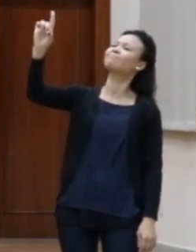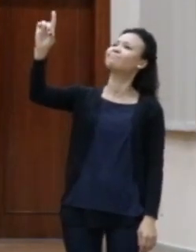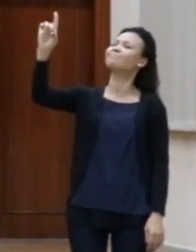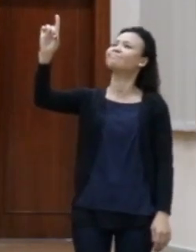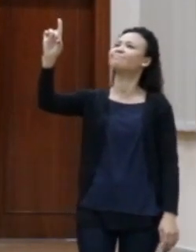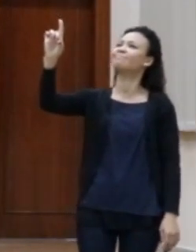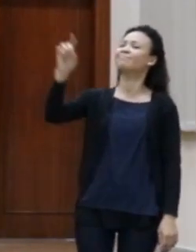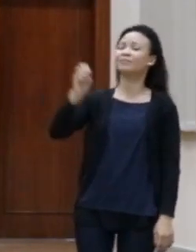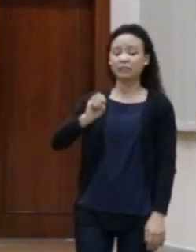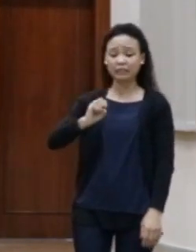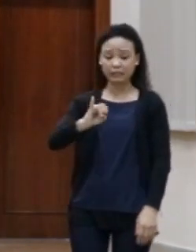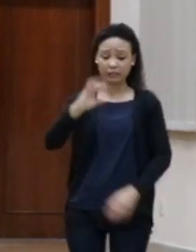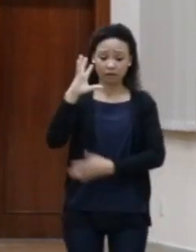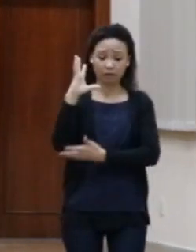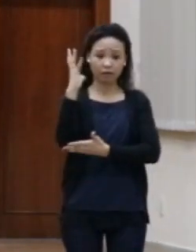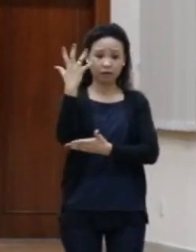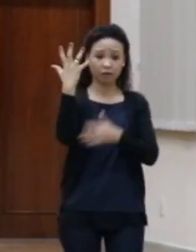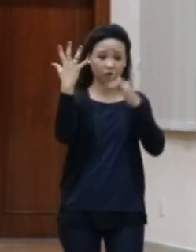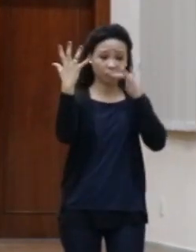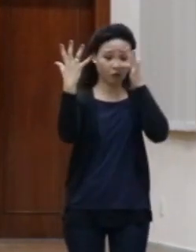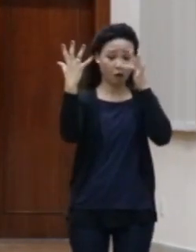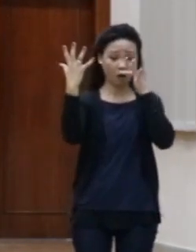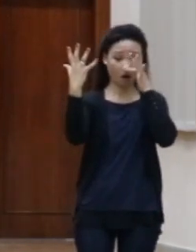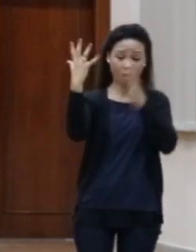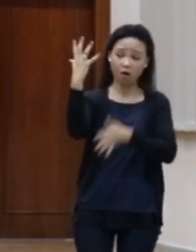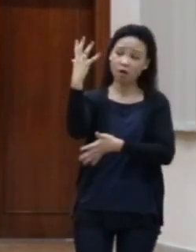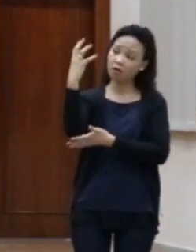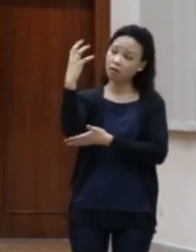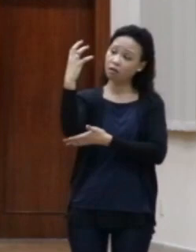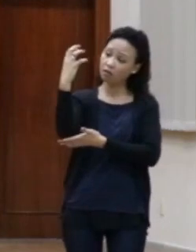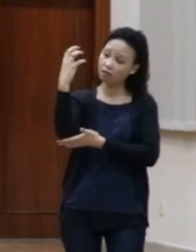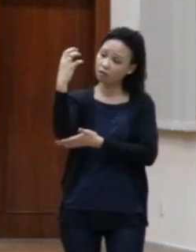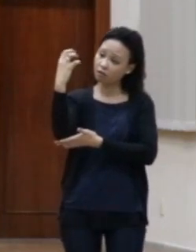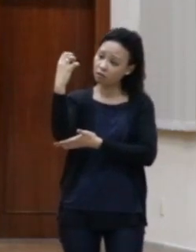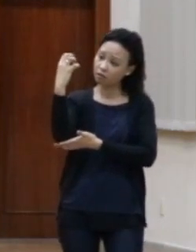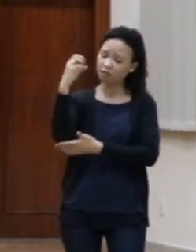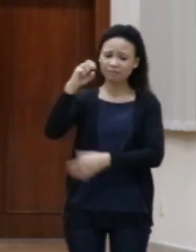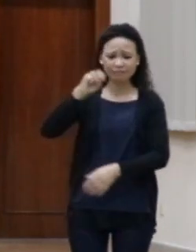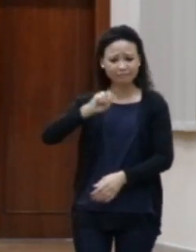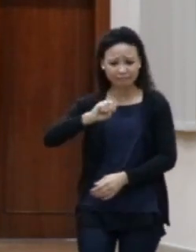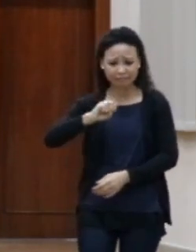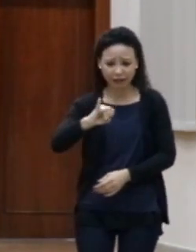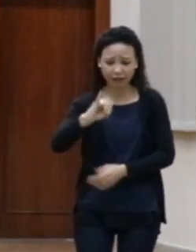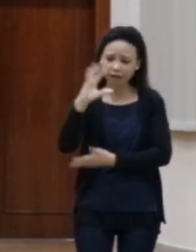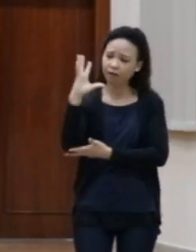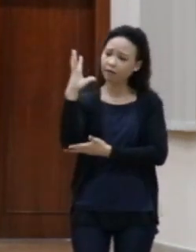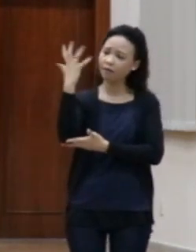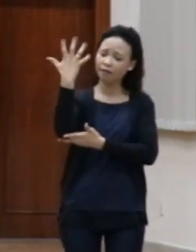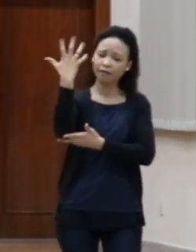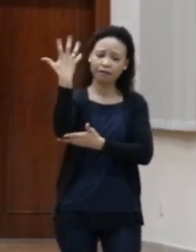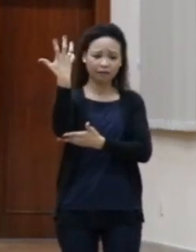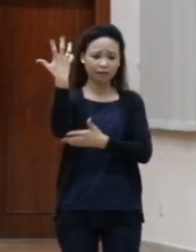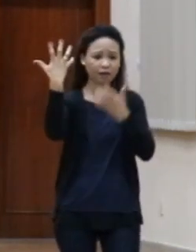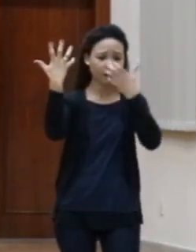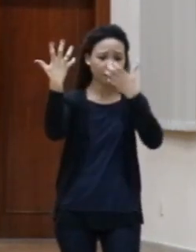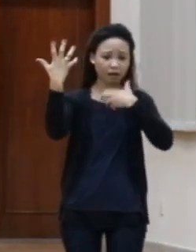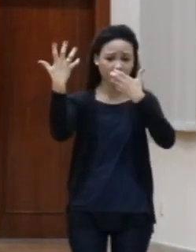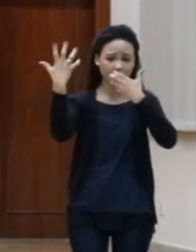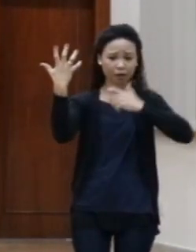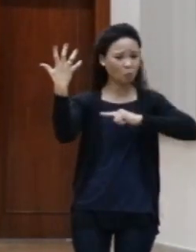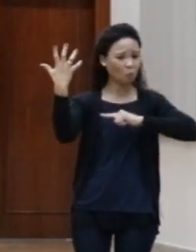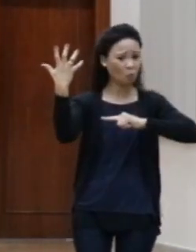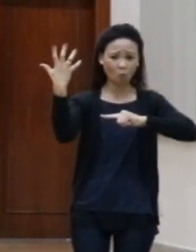Ainda que a figueira não floresça, ainda que a videira não dê o